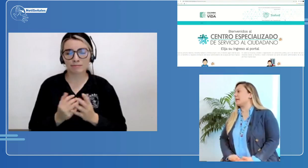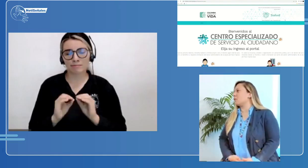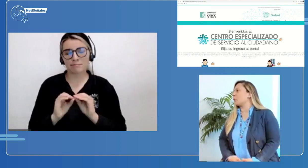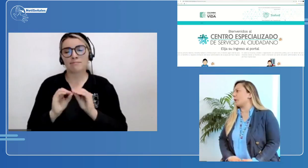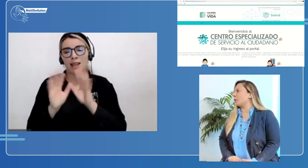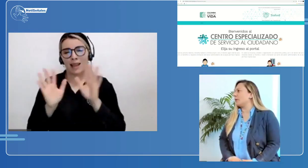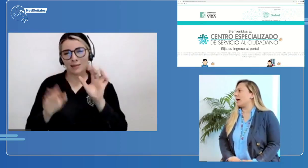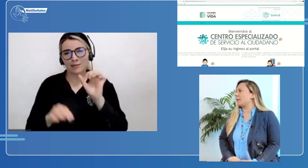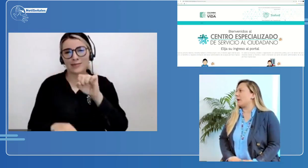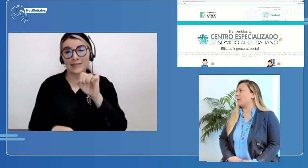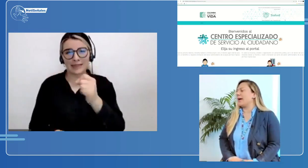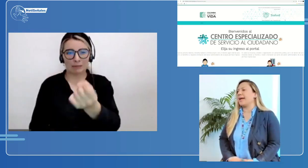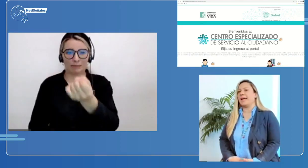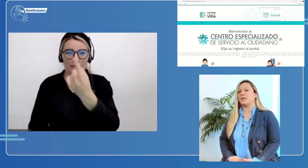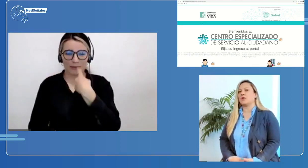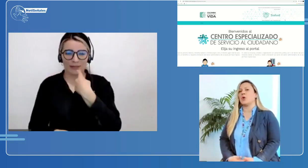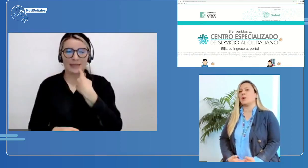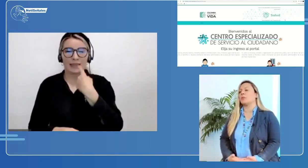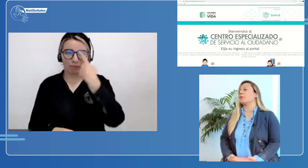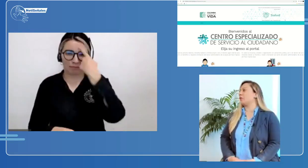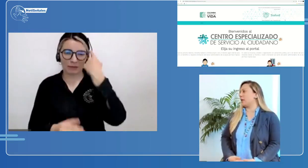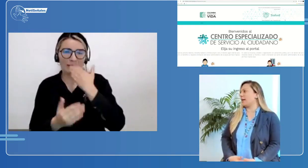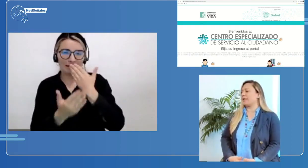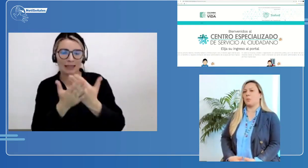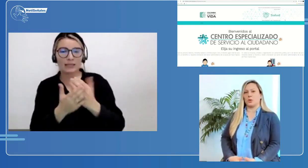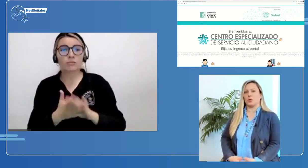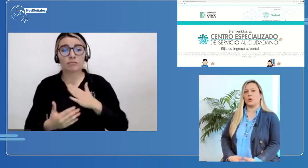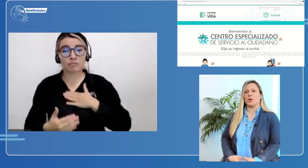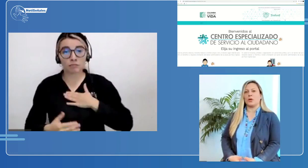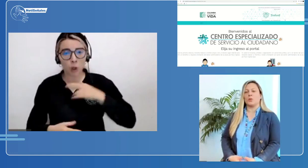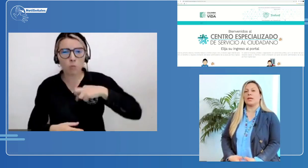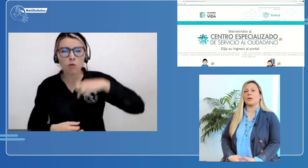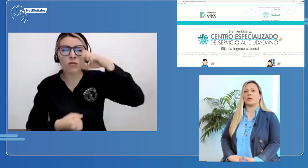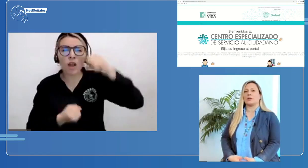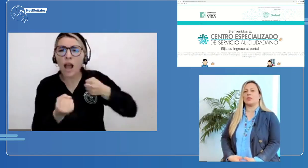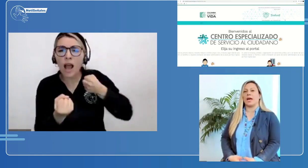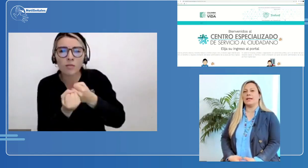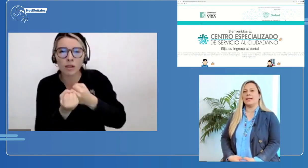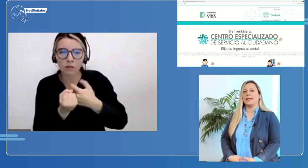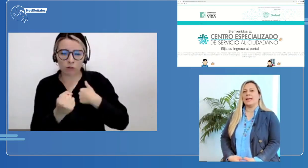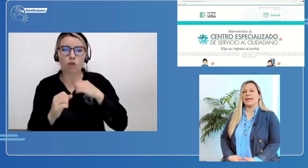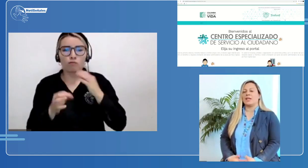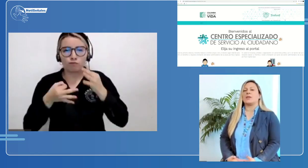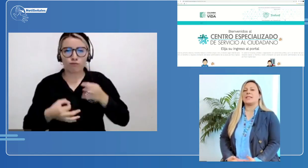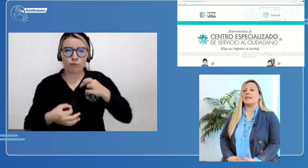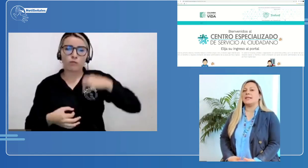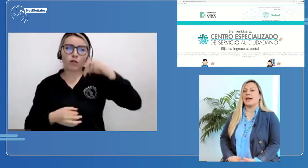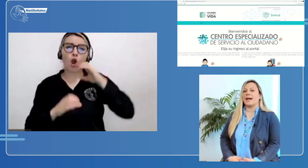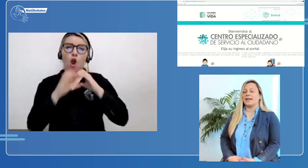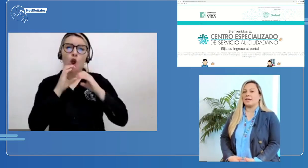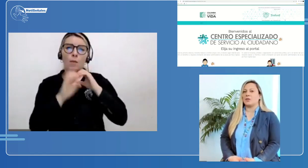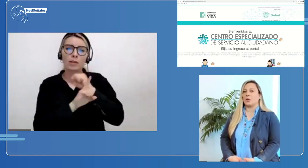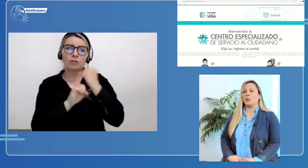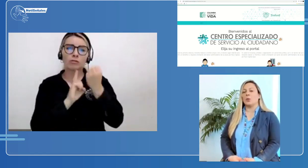por preguntar, Paula. Yo soy profesional de apoyo, soy comunicadora social, especialista en gestión